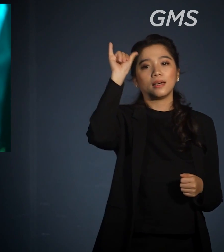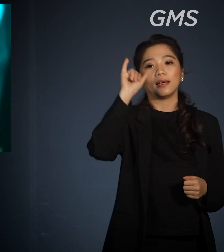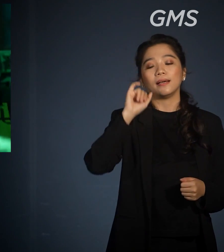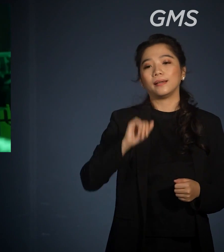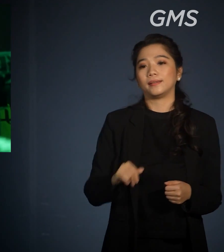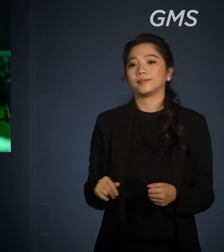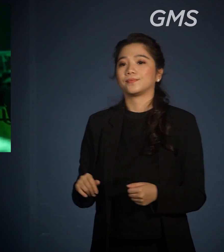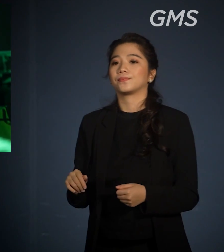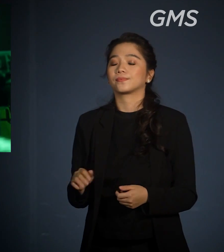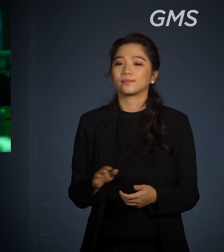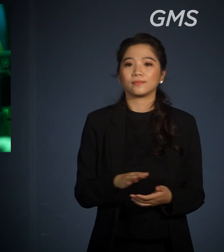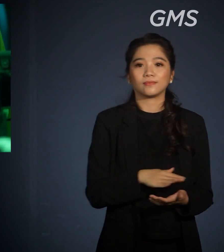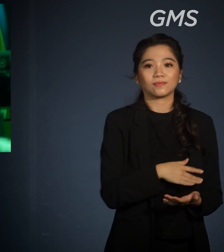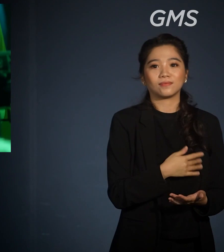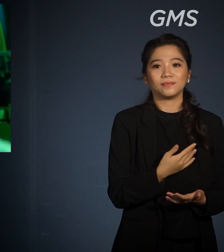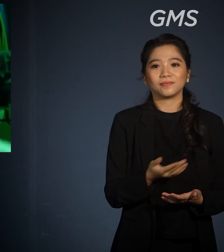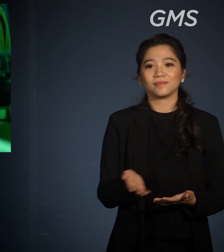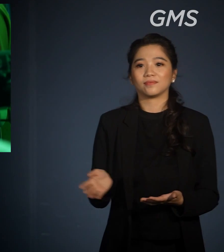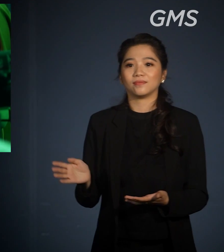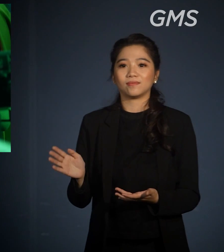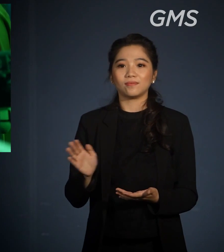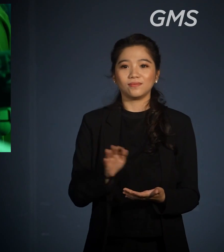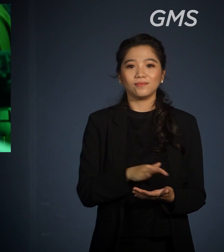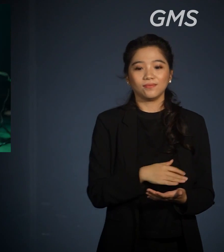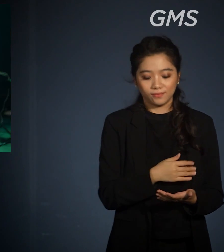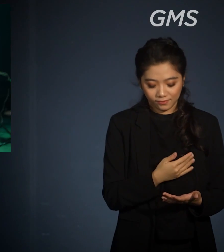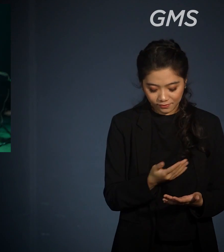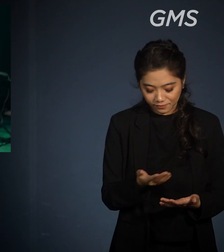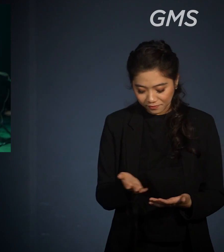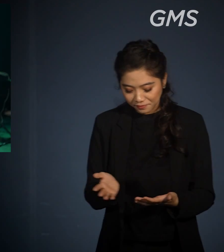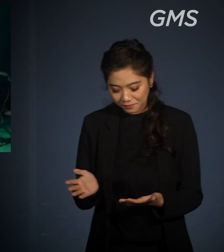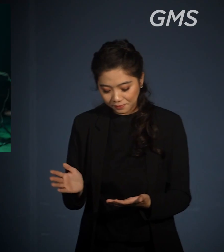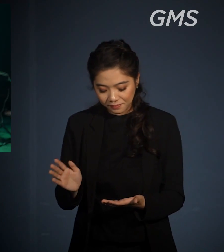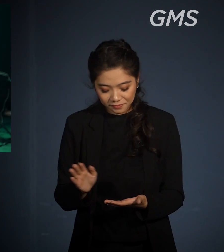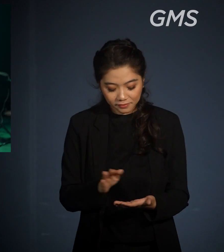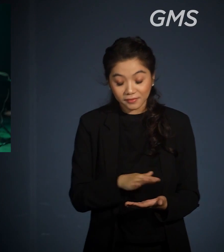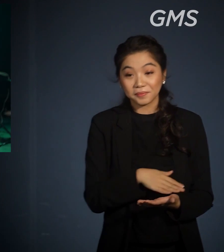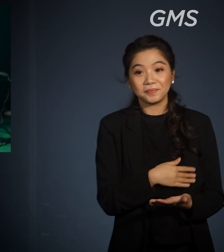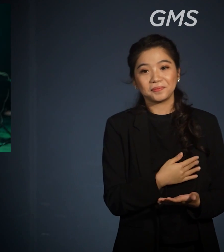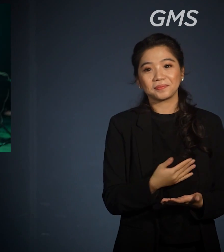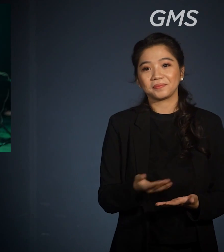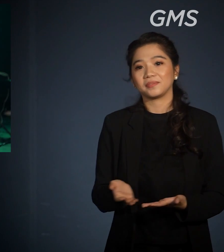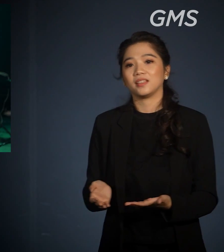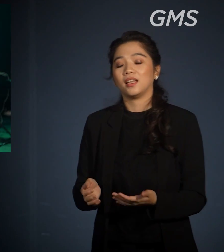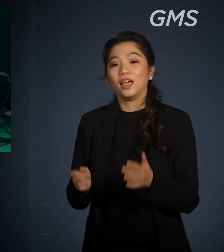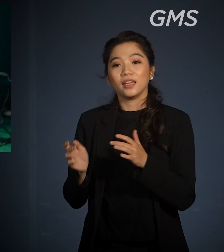selamanya. Nyanyikan dengan segenap hati kita, dengan segenap kerinduan kita.